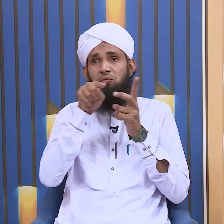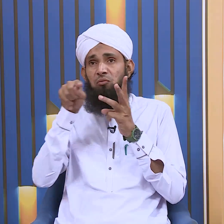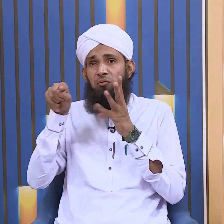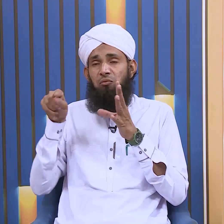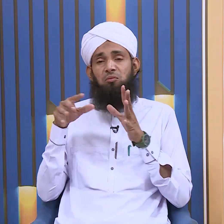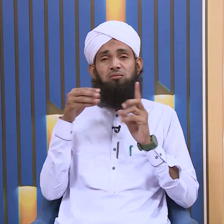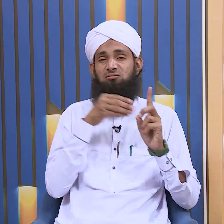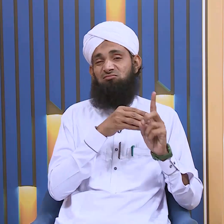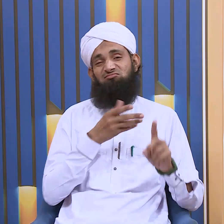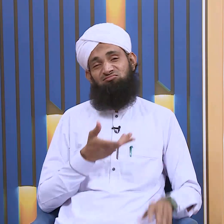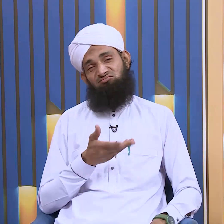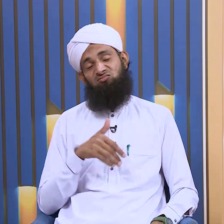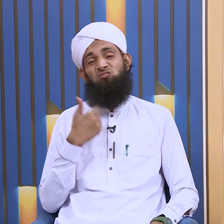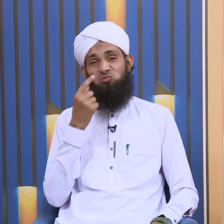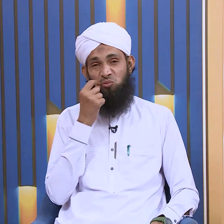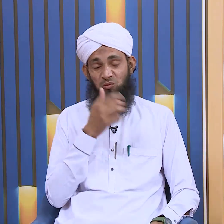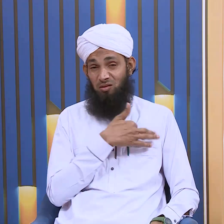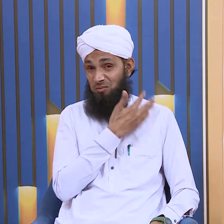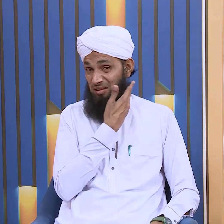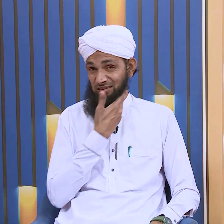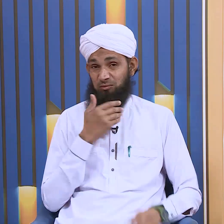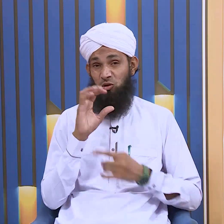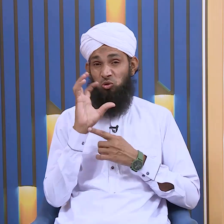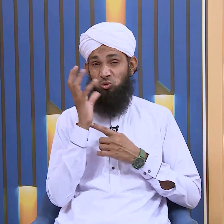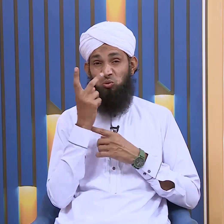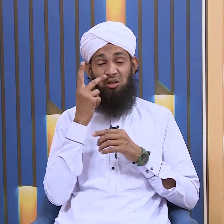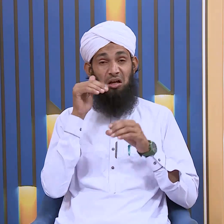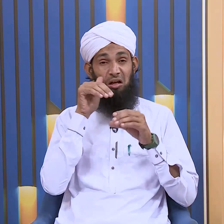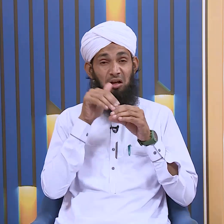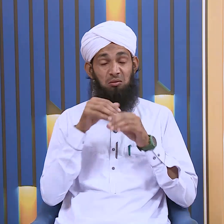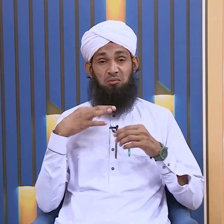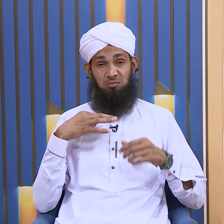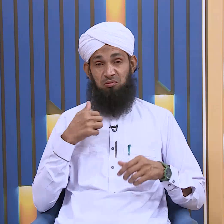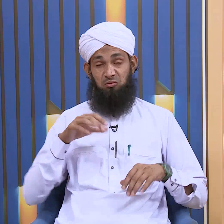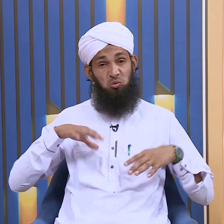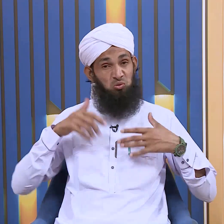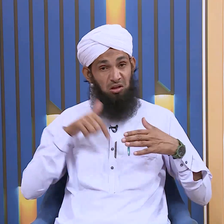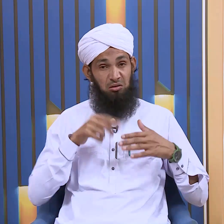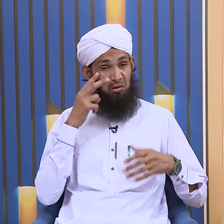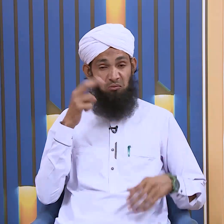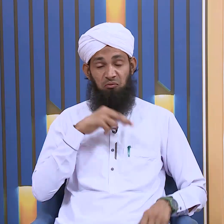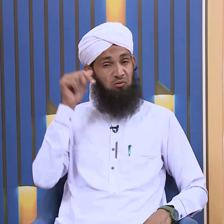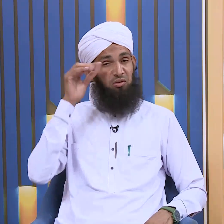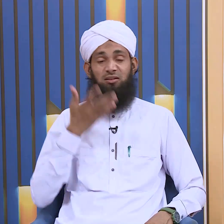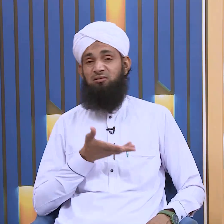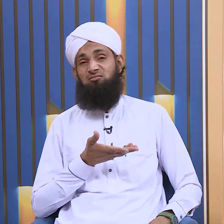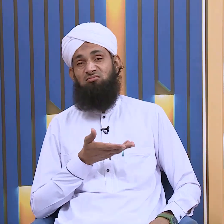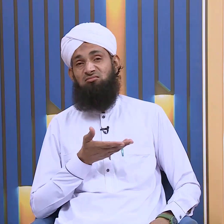جو حب جاہ کی وجہ سے ہونے والے نقصانات ہیں اس پر اس کی نظر نہیں ہوتی۔ یہی وجہ ہے کہ شہرت